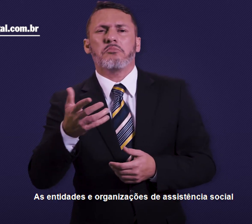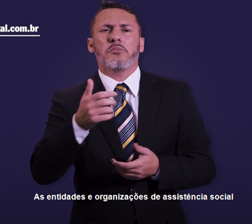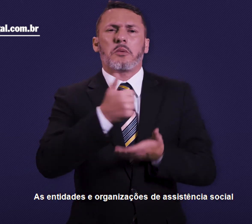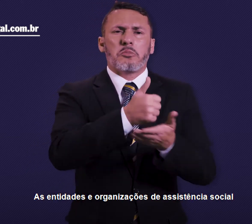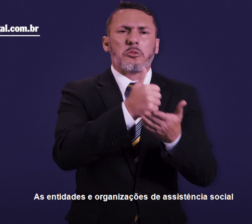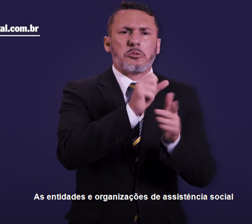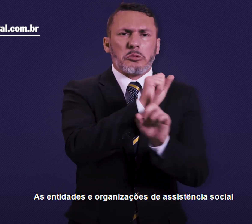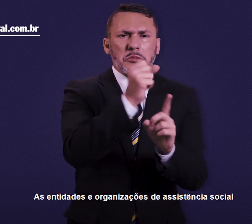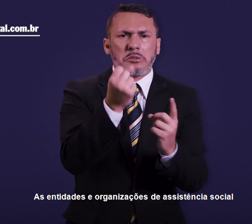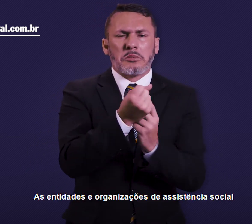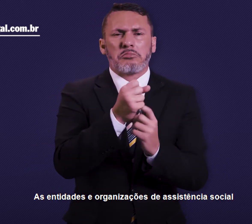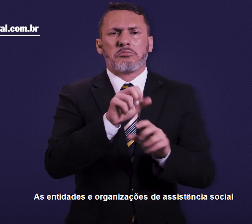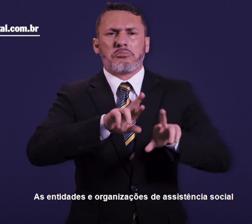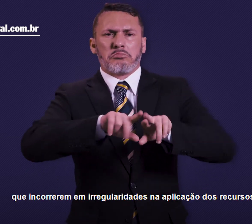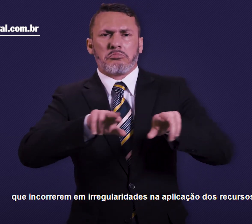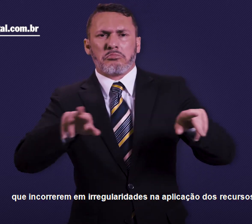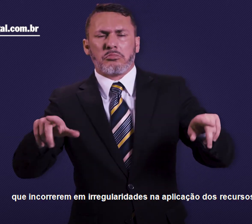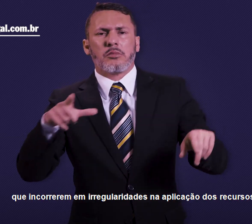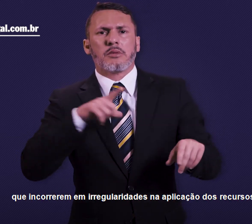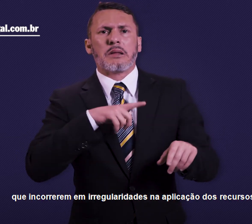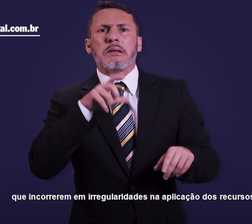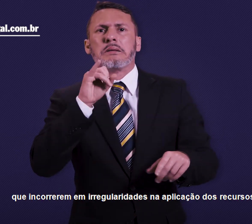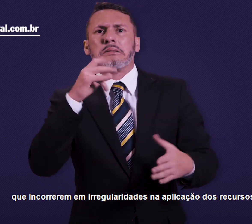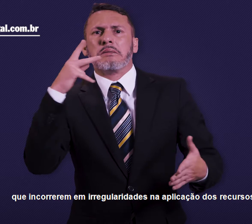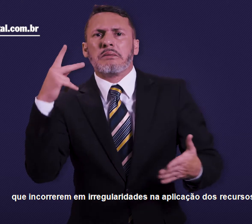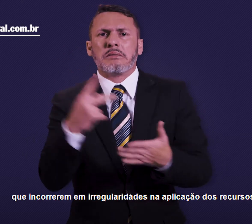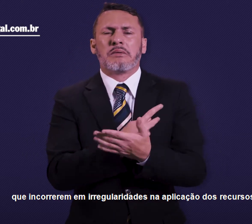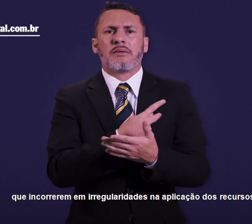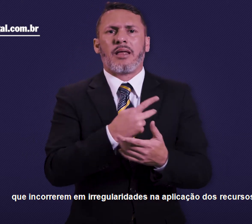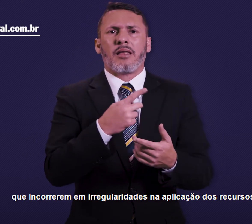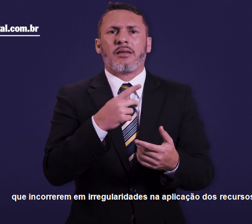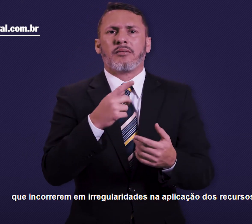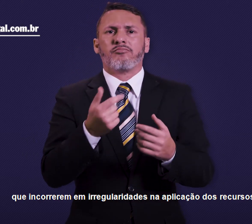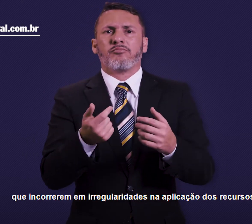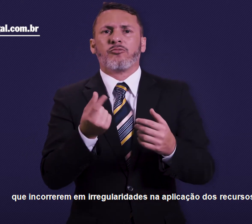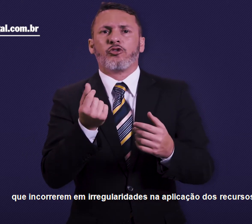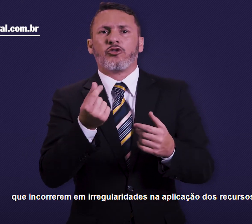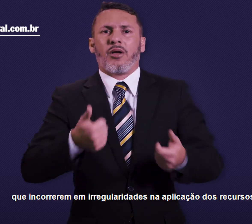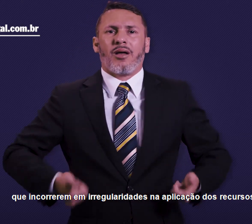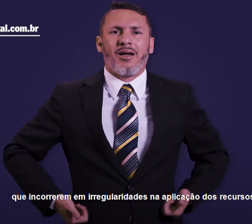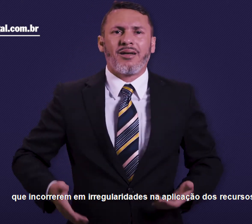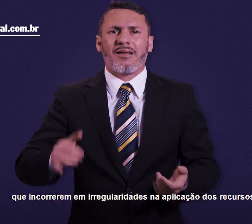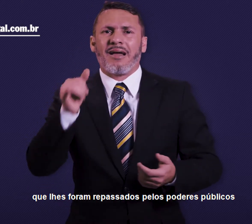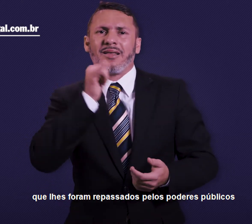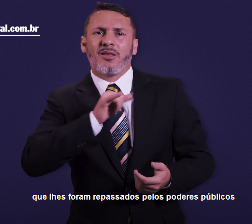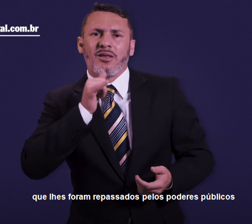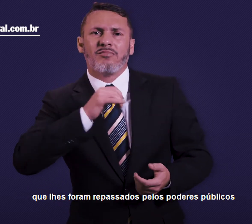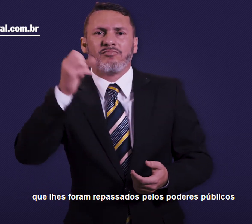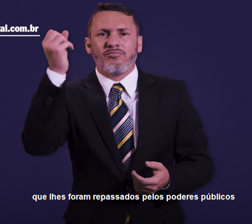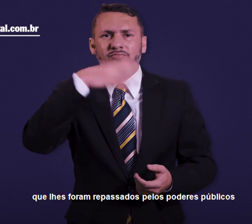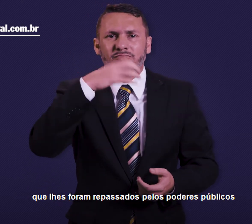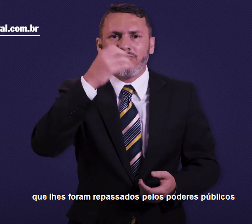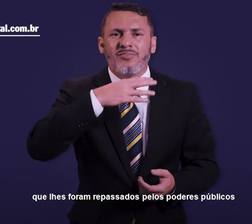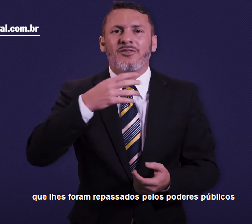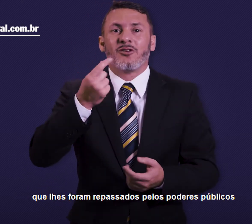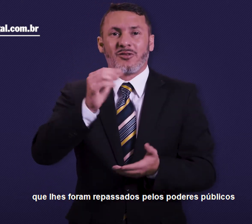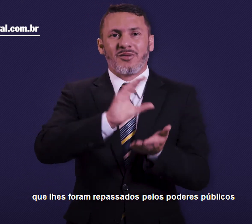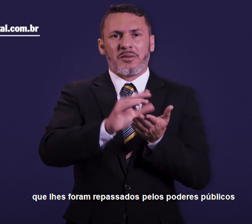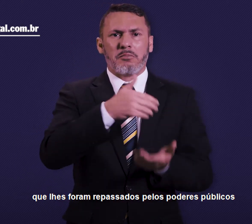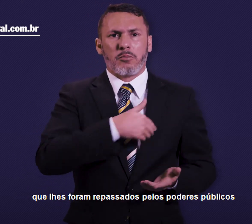organizações de assistência social que incorrerem em irregularidades na aplicação dos recursos que lhes forem repassados pelos poderes